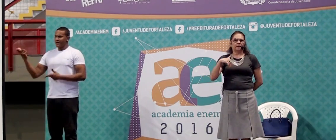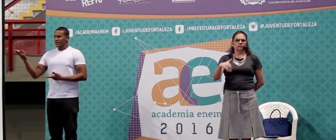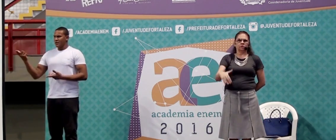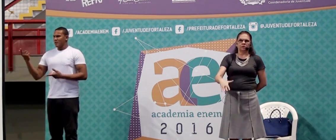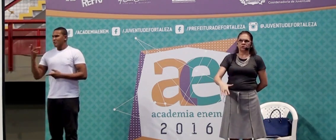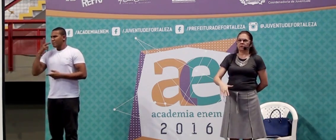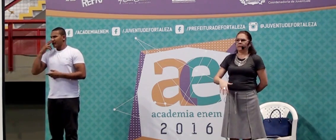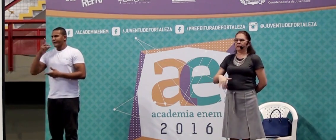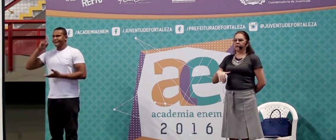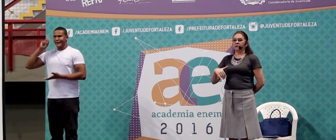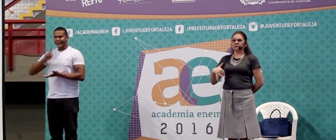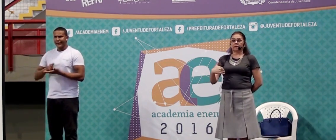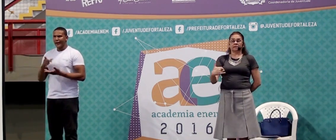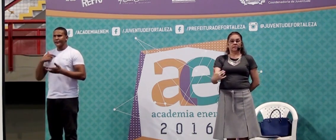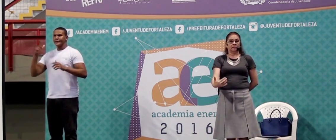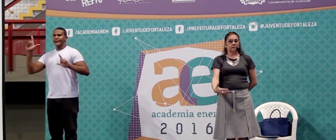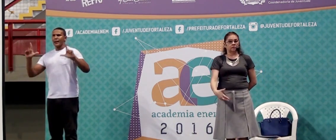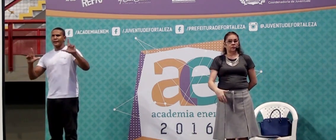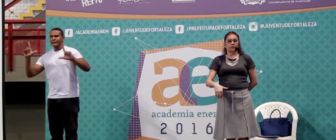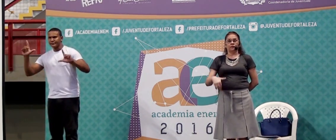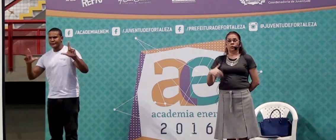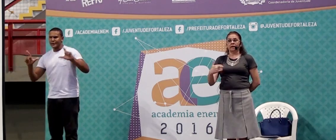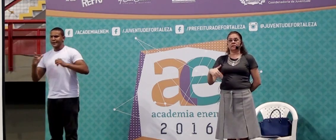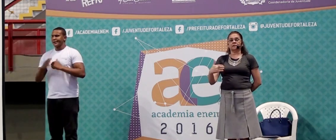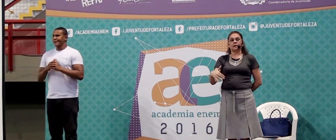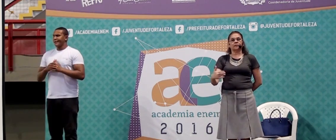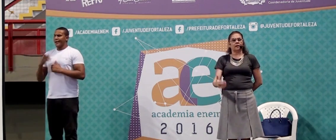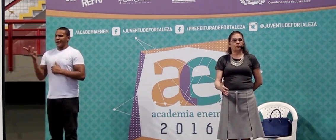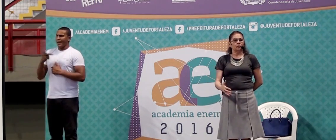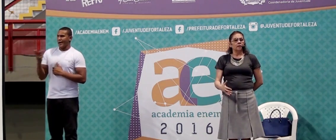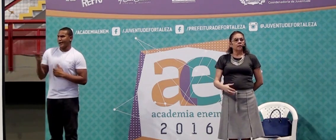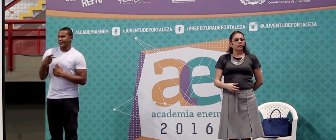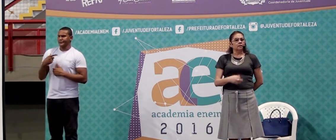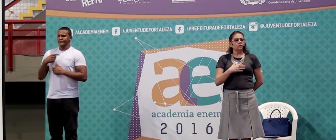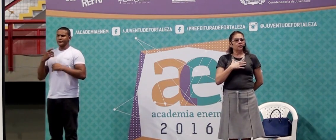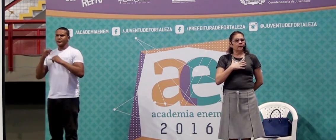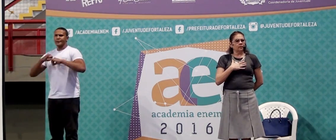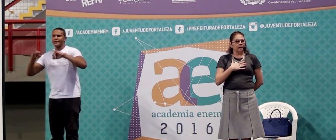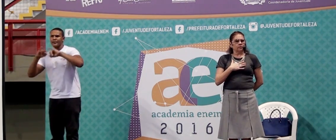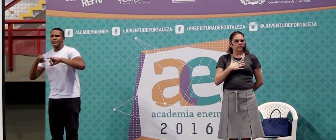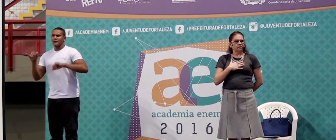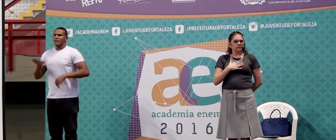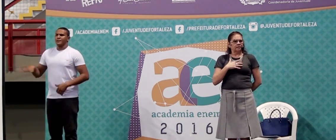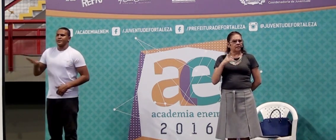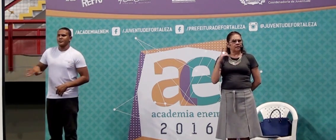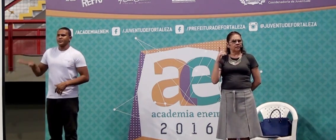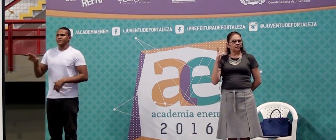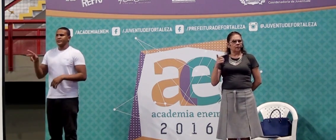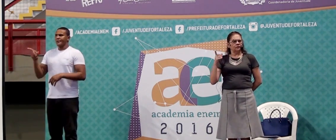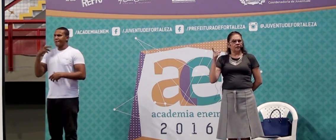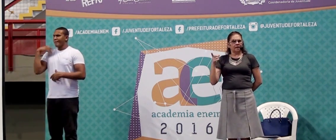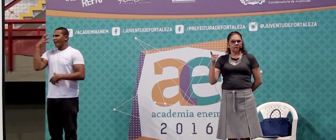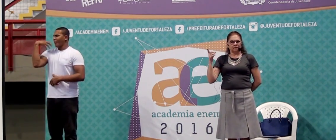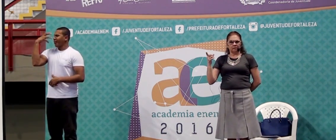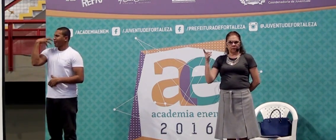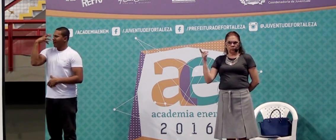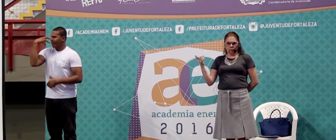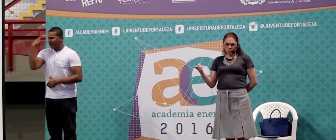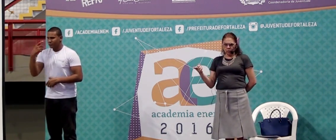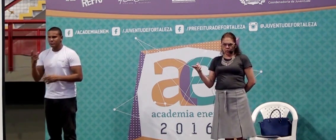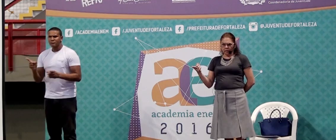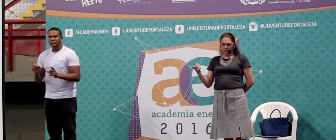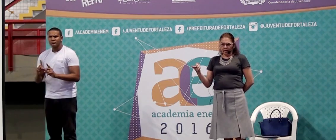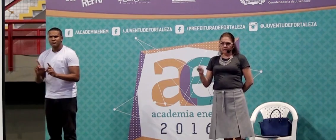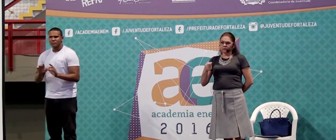ter propaganda dirigida para criança, que as crianças sofrem influência tal e tal. Então o que eu quero que você entenda, não ficar em cima